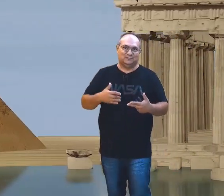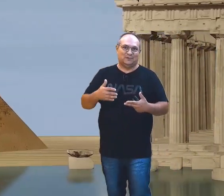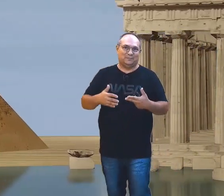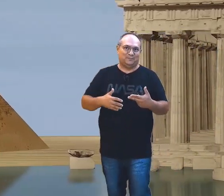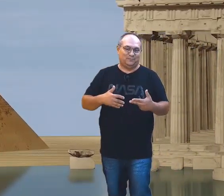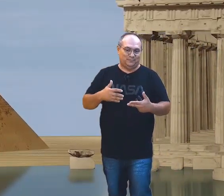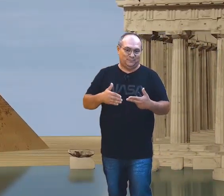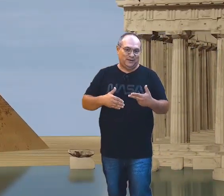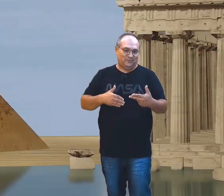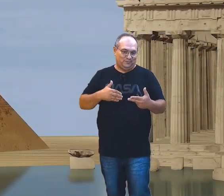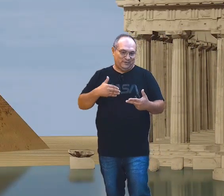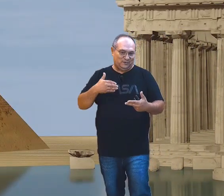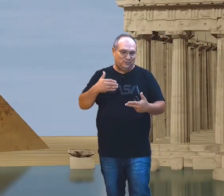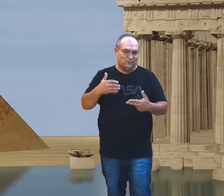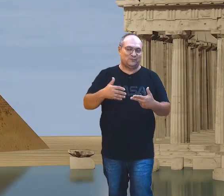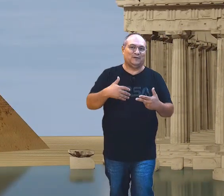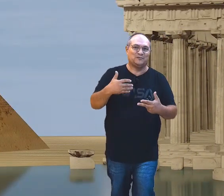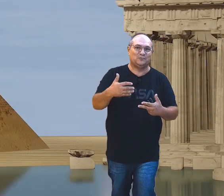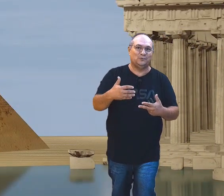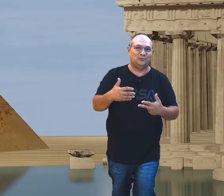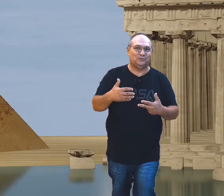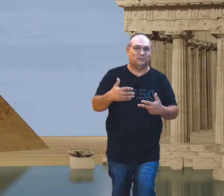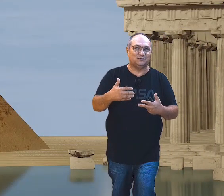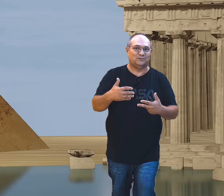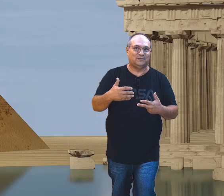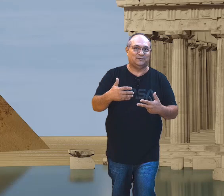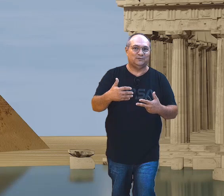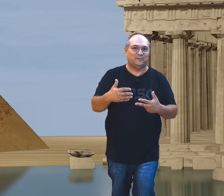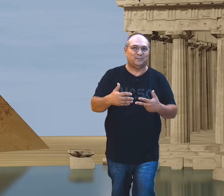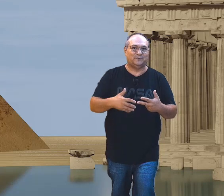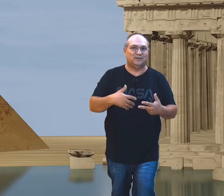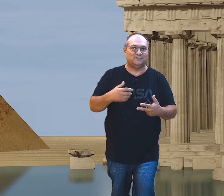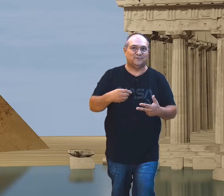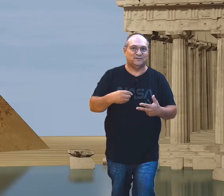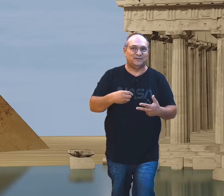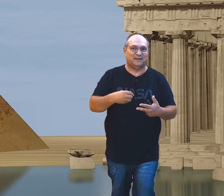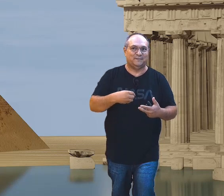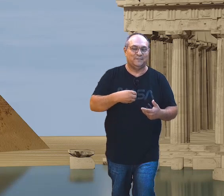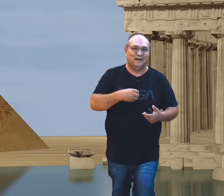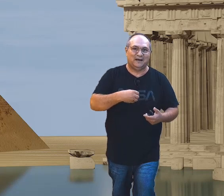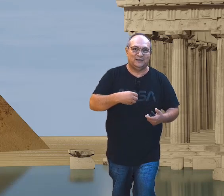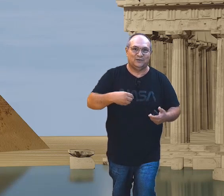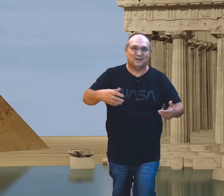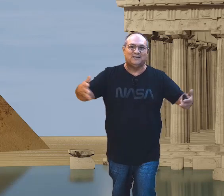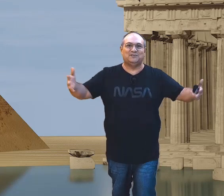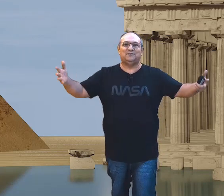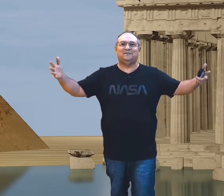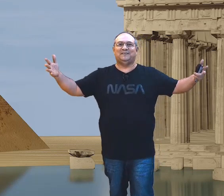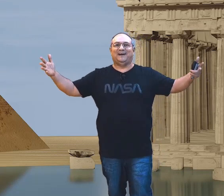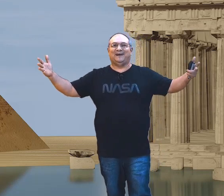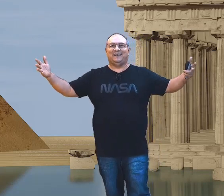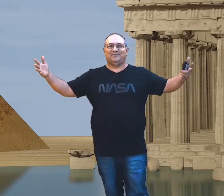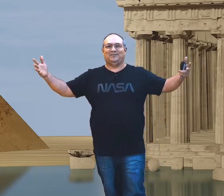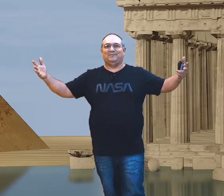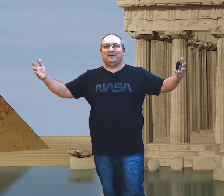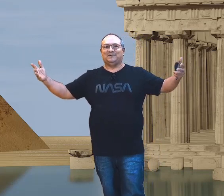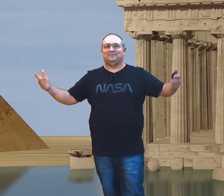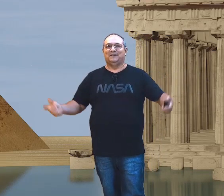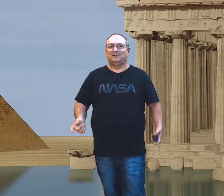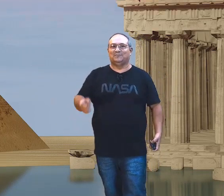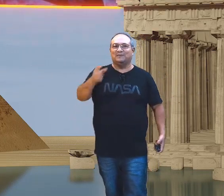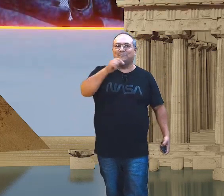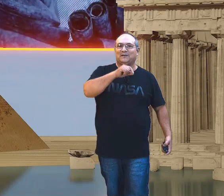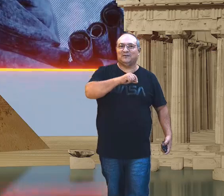fazer um percurso mais curto com o conteúdo para podermos fazer o quê? A nossa atividade, não é